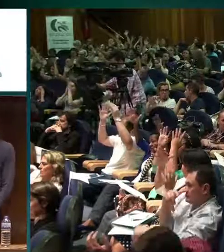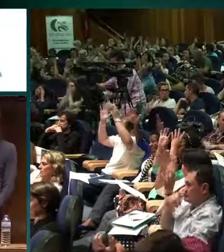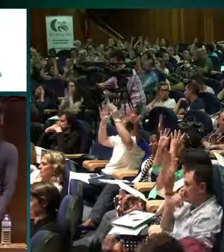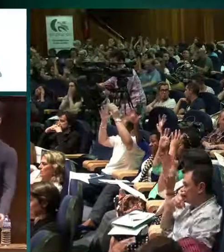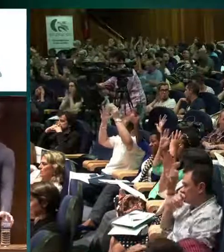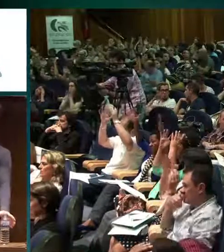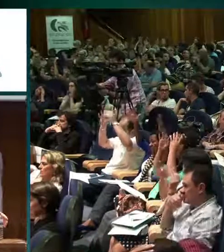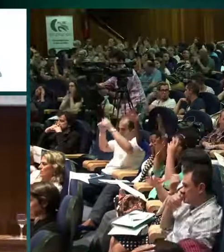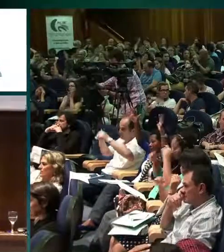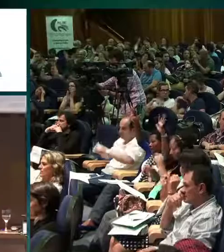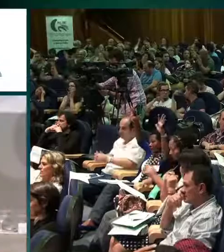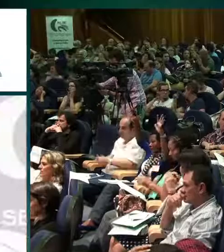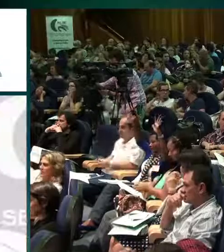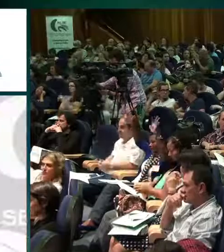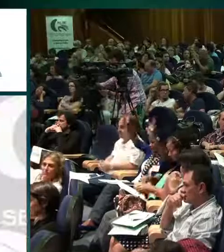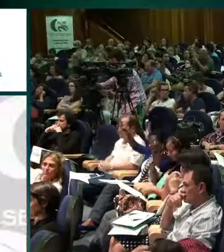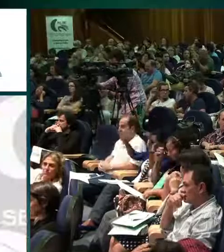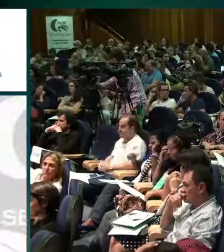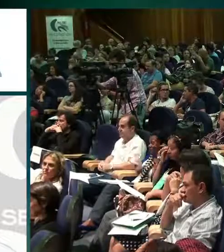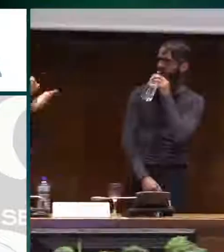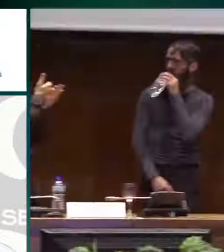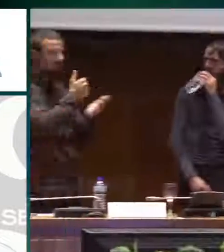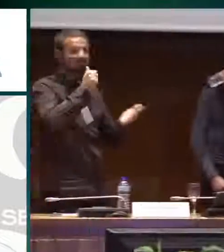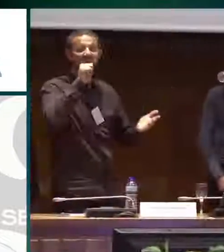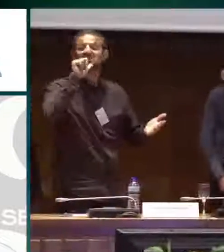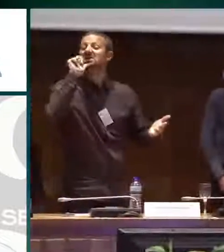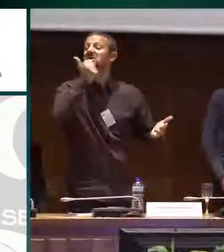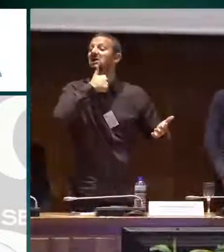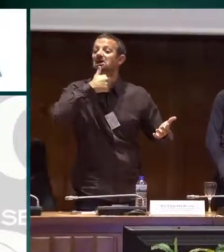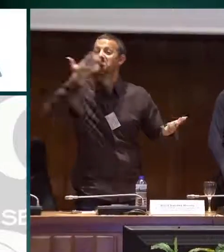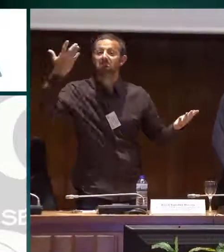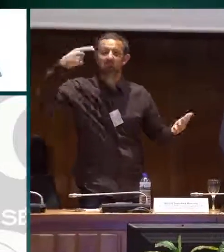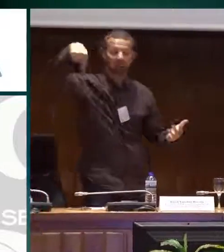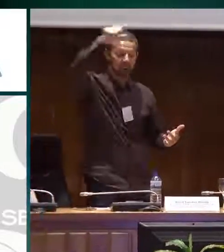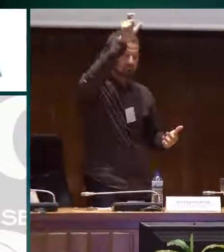Muchísimas gracias a ambos. Voy a hacer una prueba.